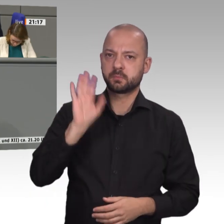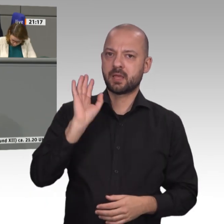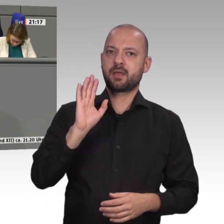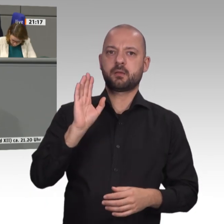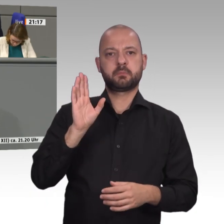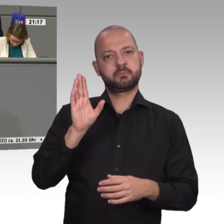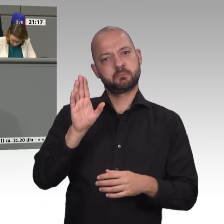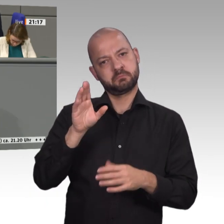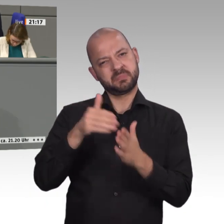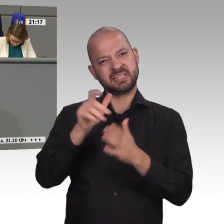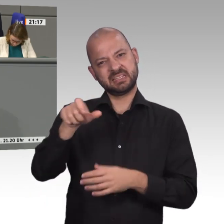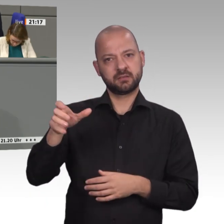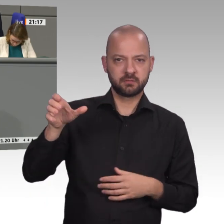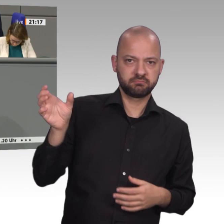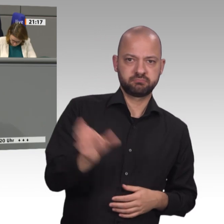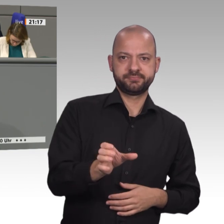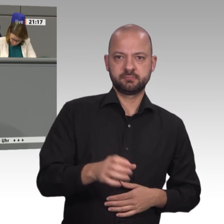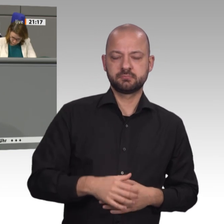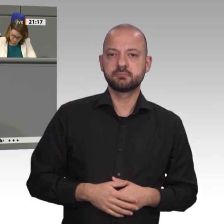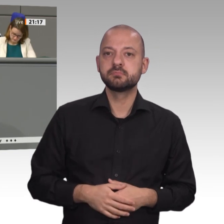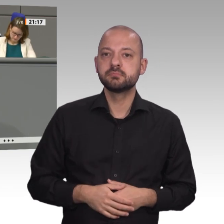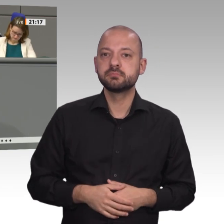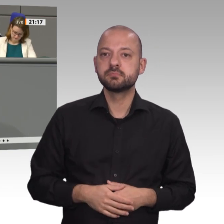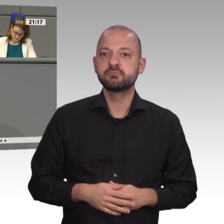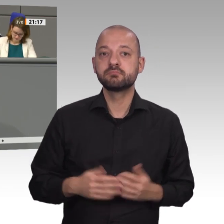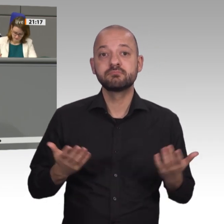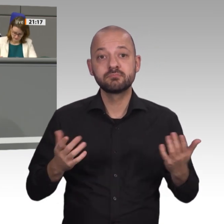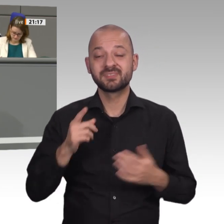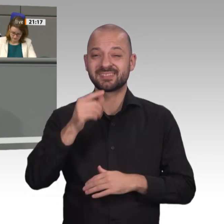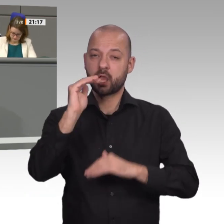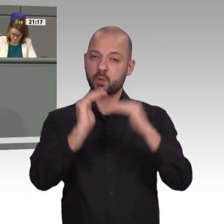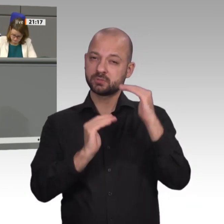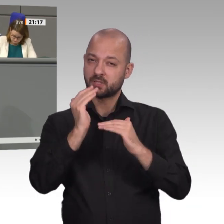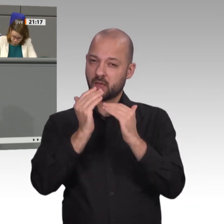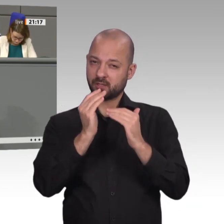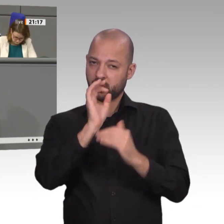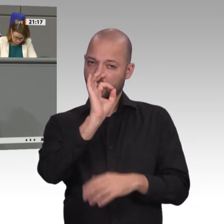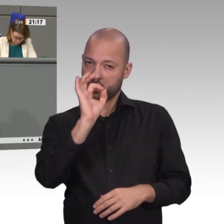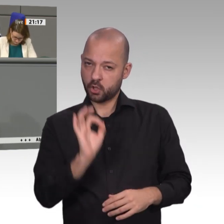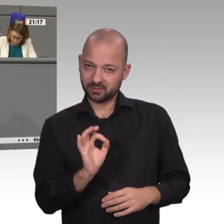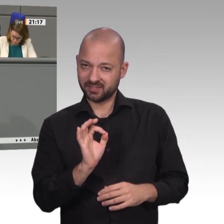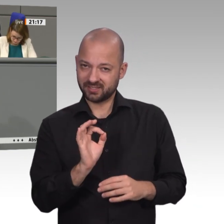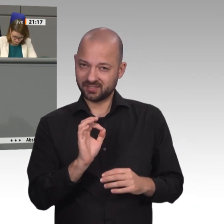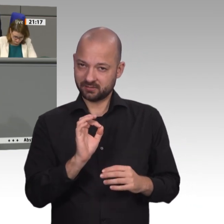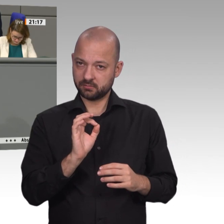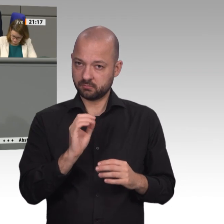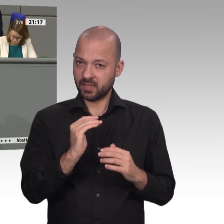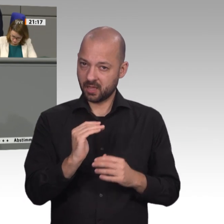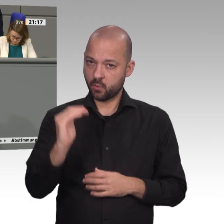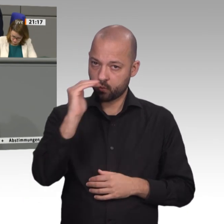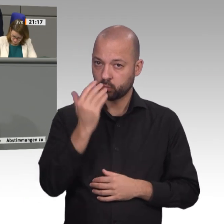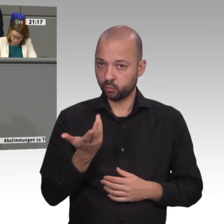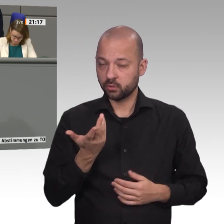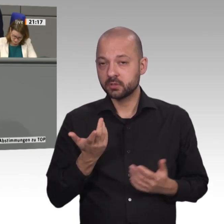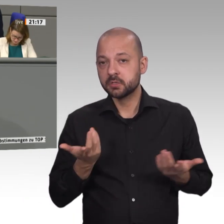die tatsächlichen Arbeitslosenstatistiken, und zwar die ungeschönten, sich anschaut, ist auch das kein Hexenwerk. Lassen Sie uns in diesem Sinne